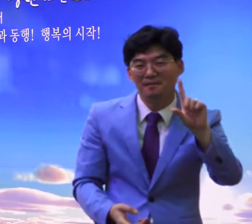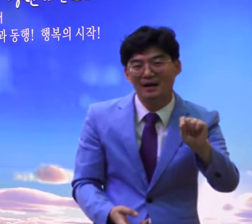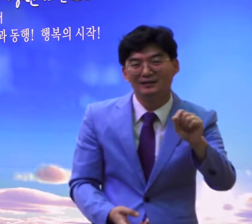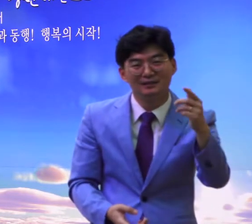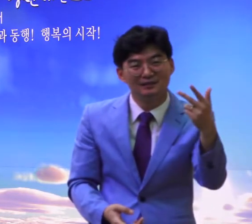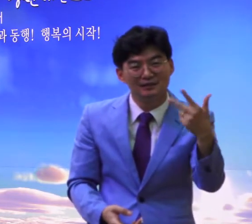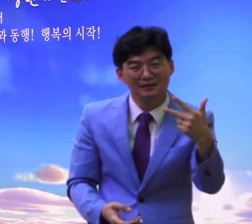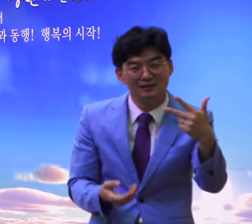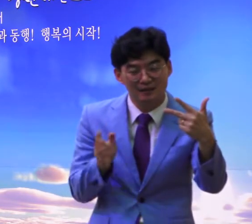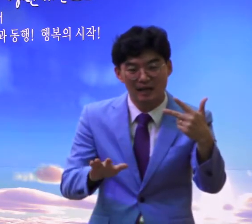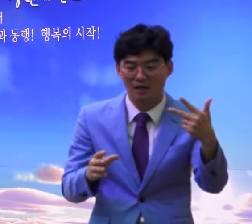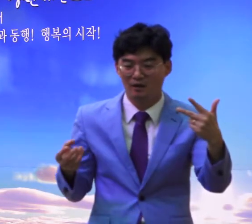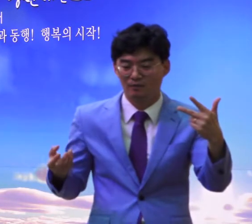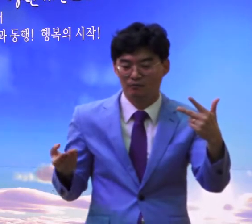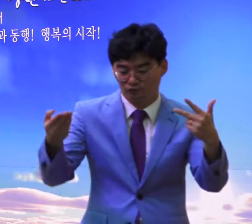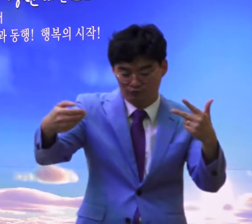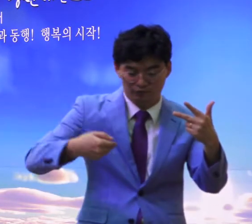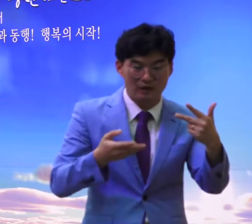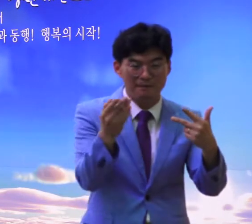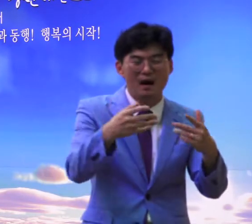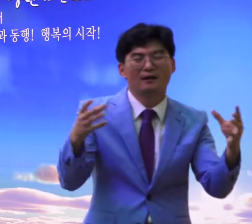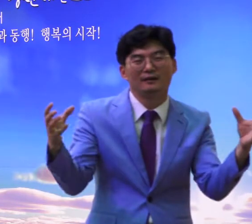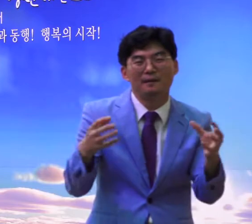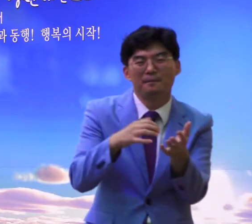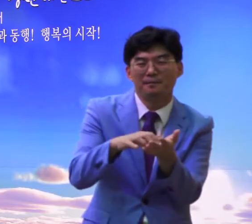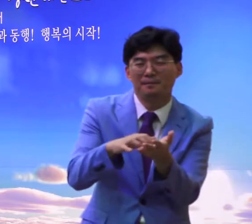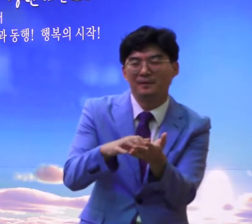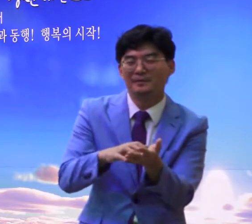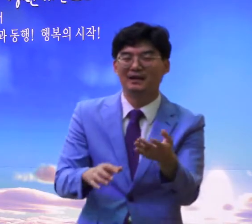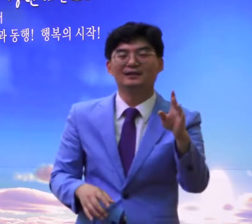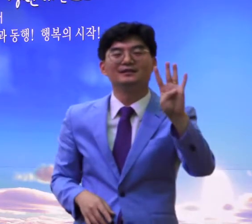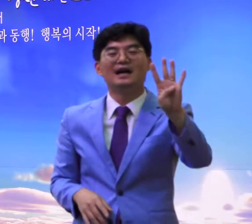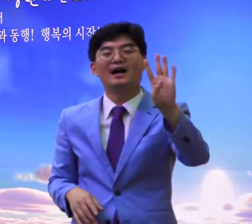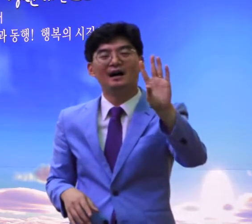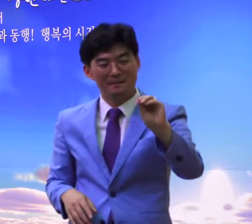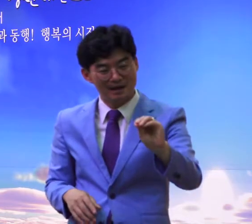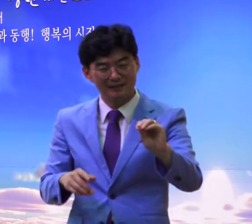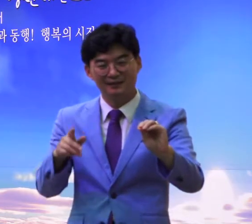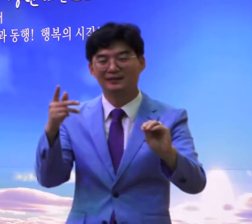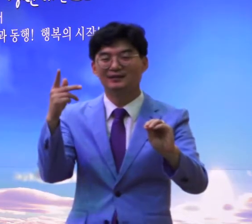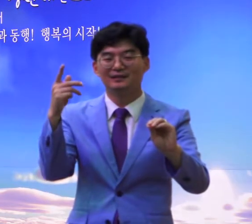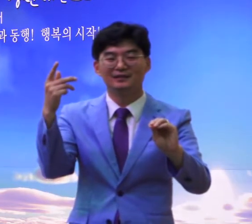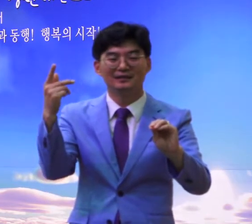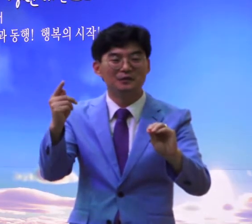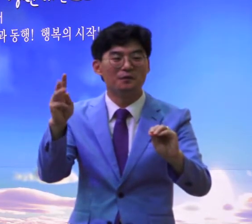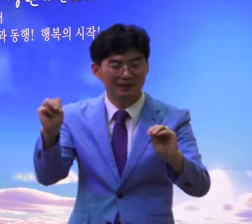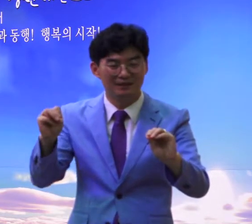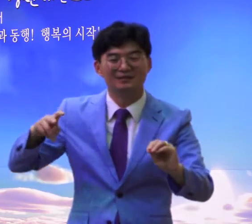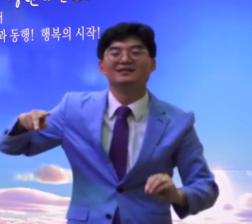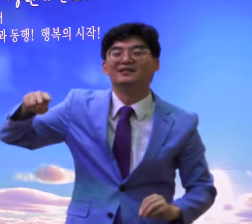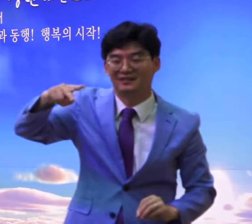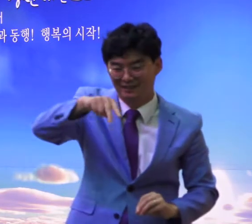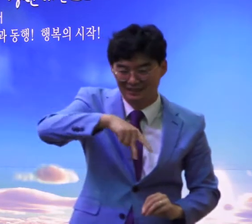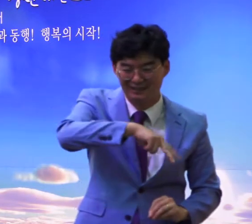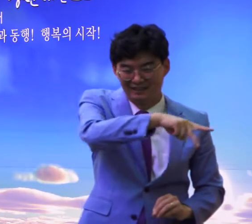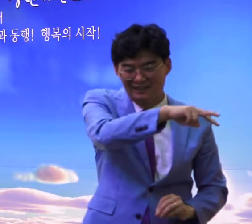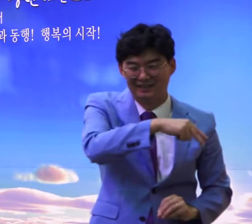약 4만 km 정도 되는 길을 바울이 예수님 만나고 평생 전도하며 걸었다라고 했습니다.